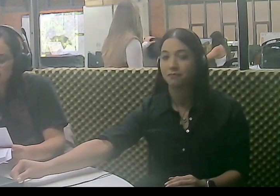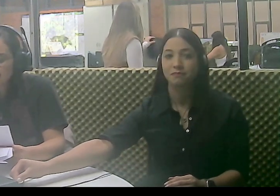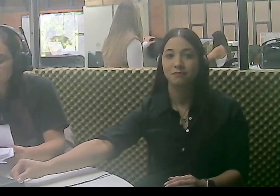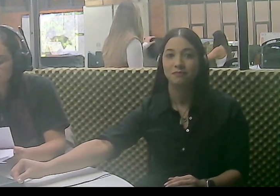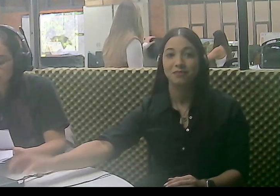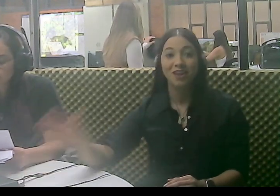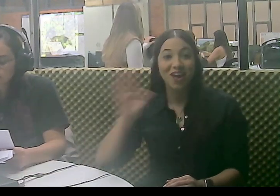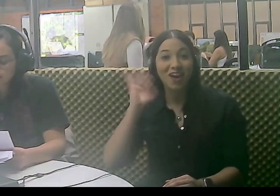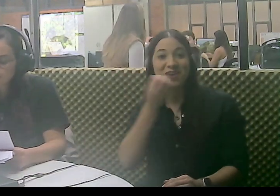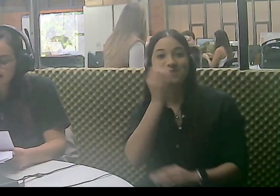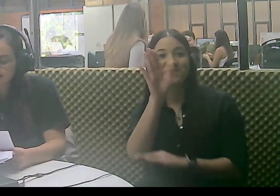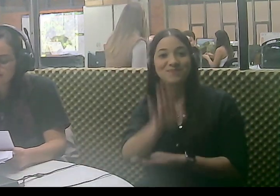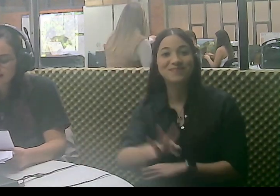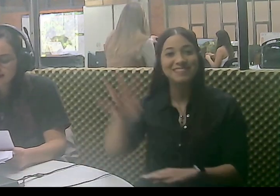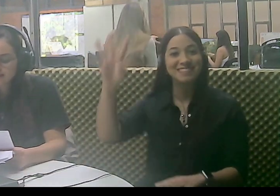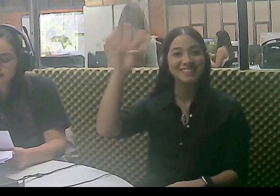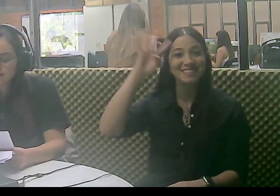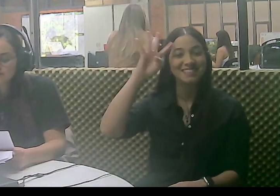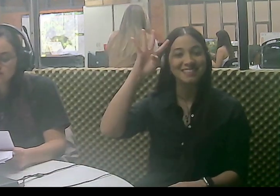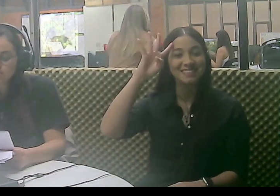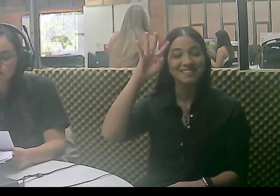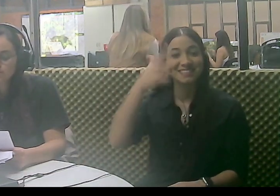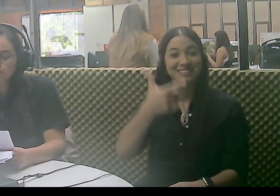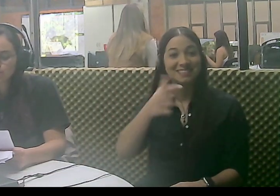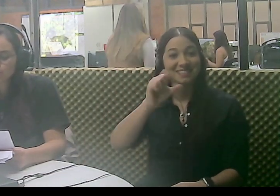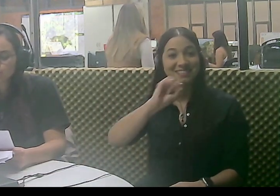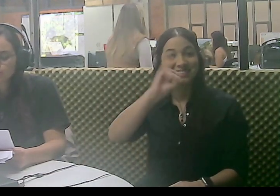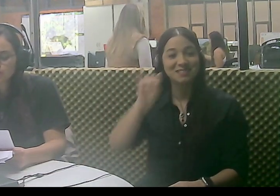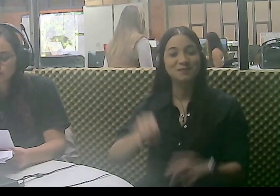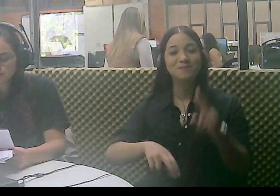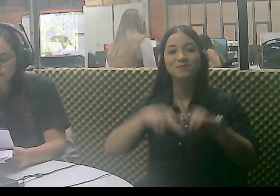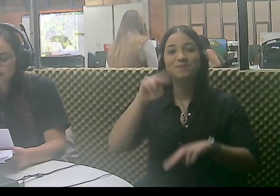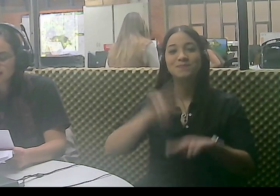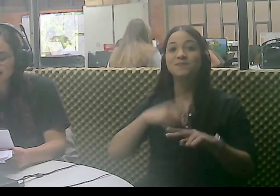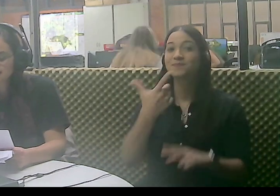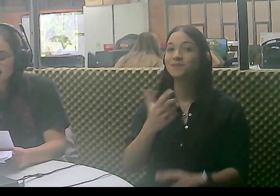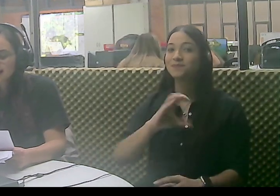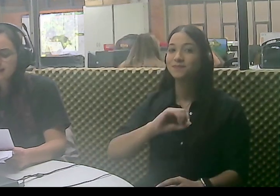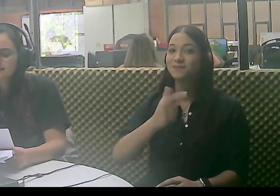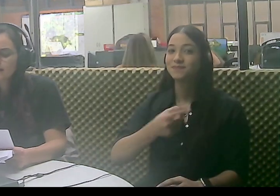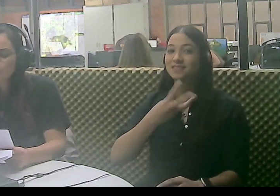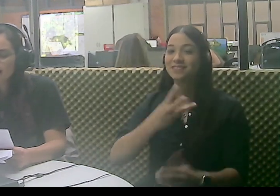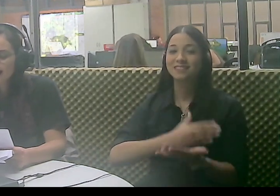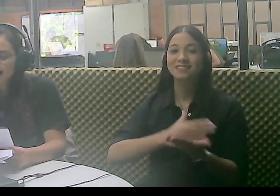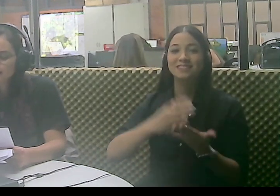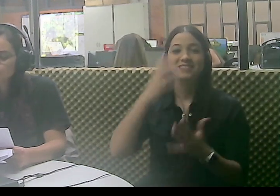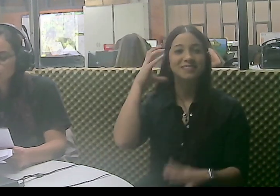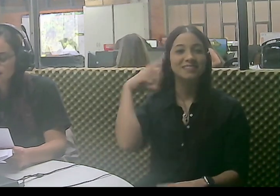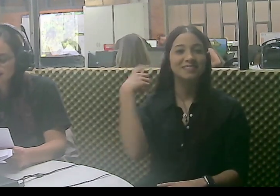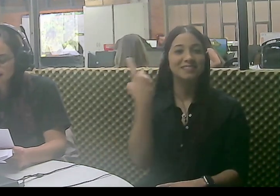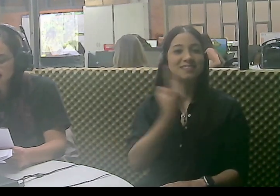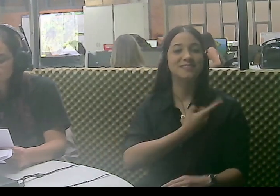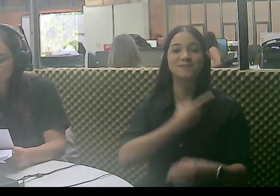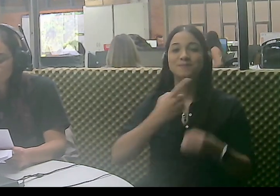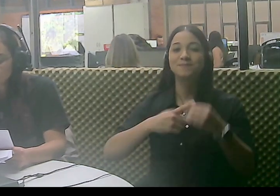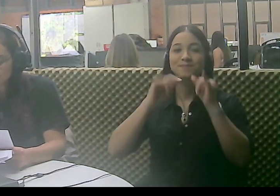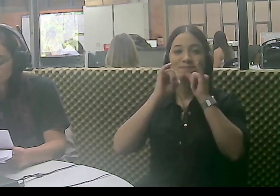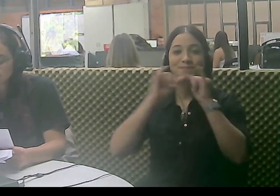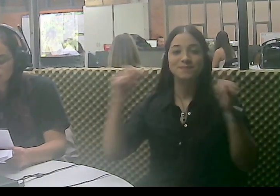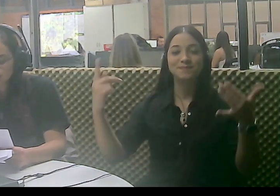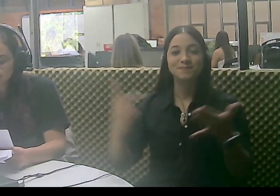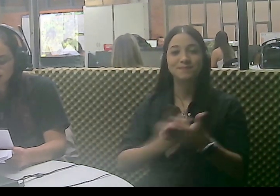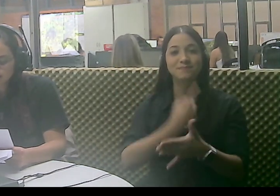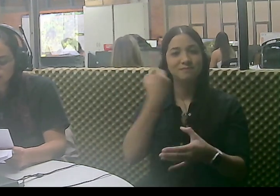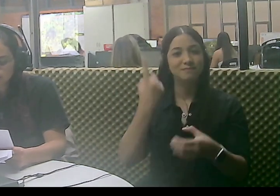Olá, boa tarde. Hoje é quarta-feira, dia 28 de junho de 2023. Está no ar a Rádio Nossa Cidade com o boletim